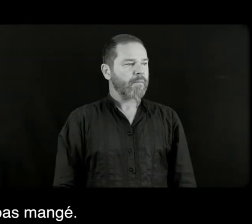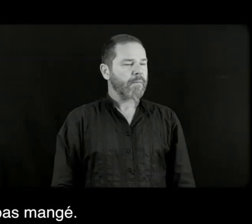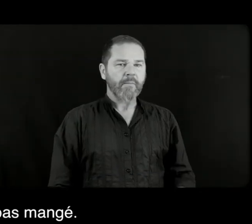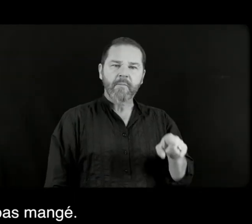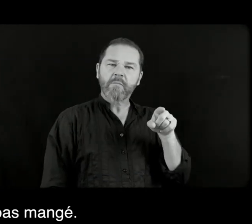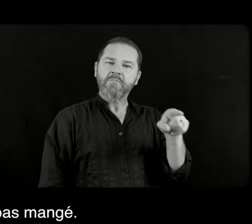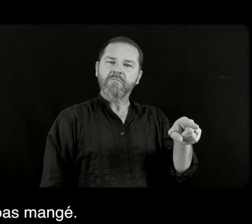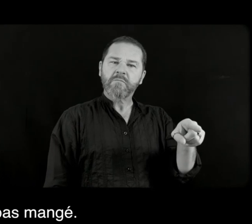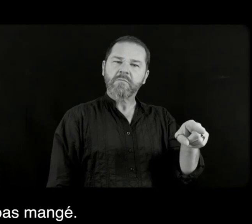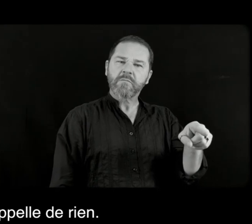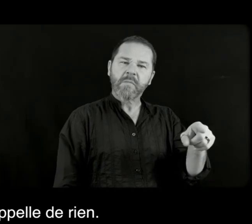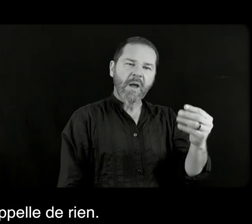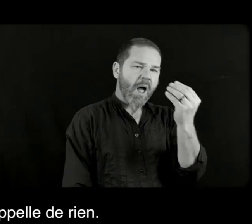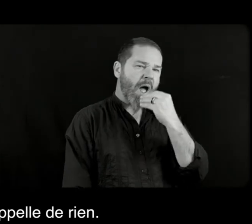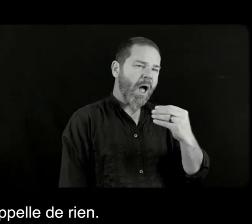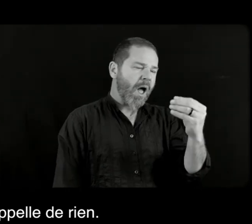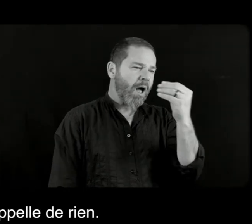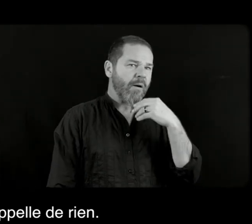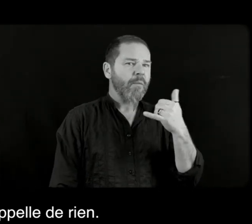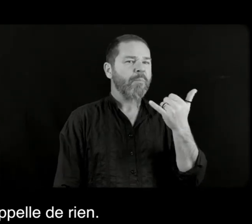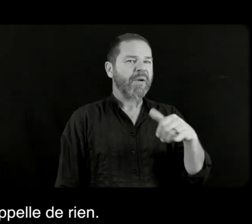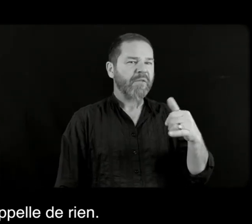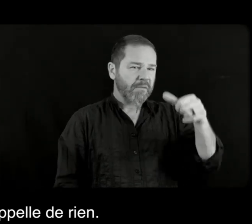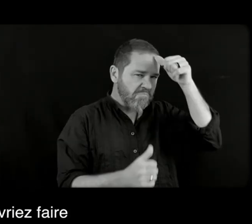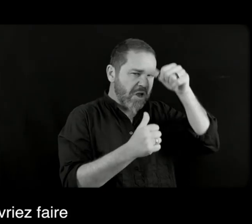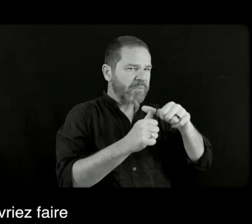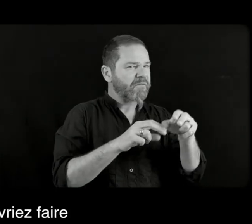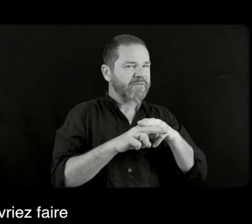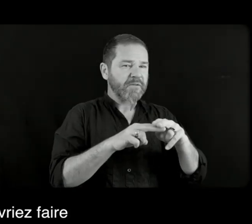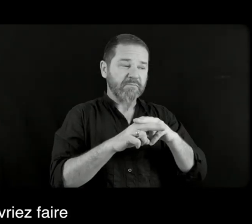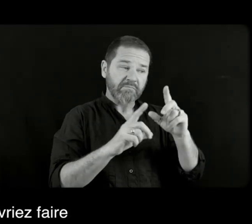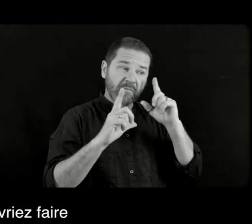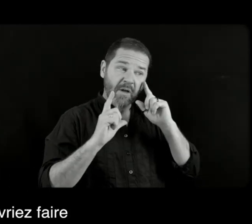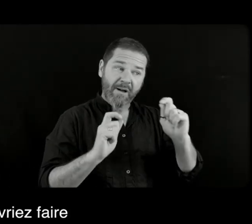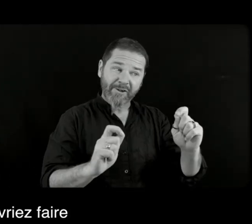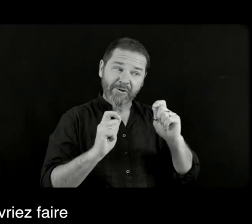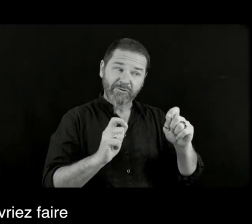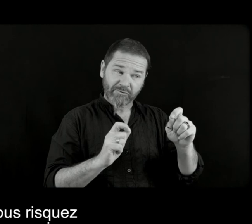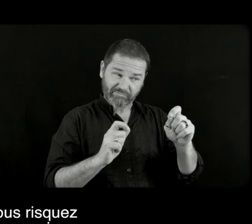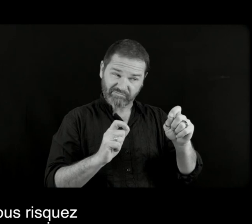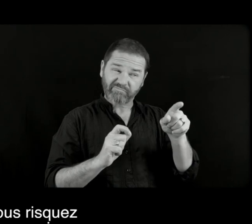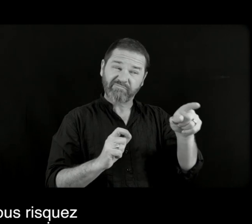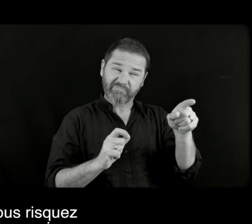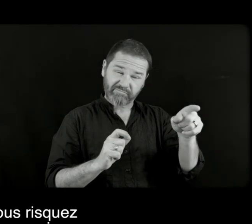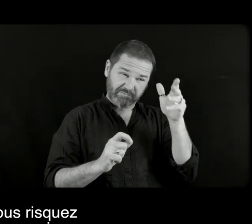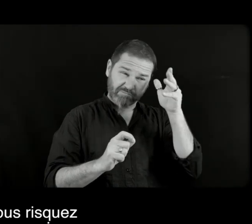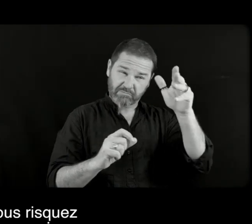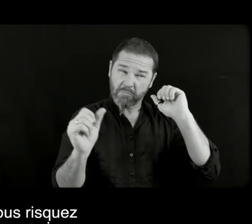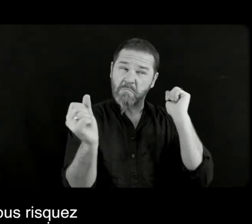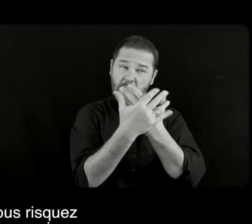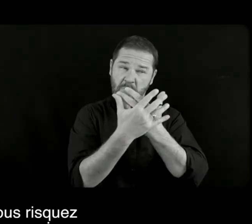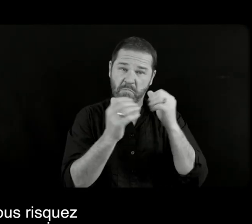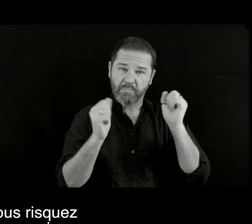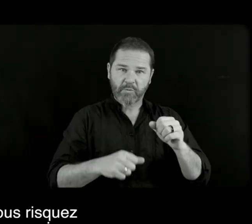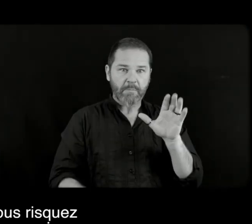Kat n'a pas mangé. Elle ne se rappelle de rien. Vous devriez faire attention avec ça. Un jour, vous risquez d'avoir des